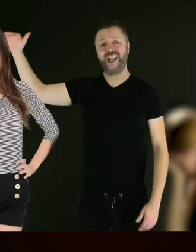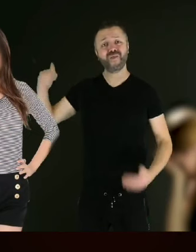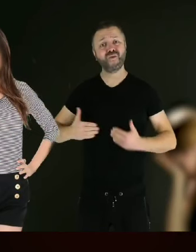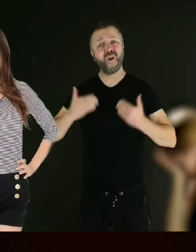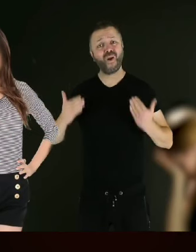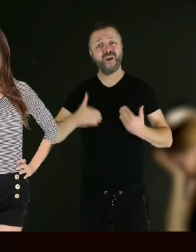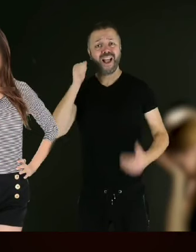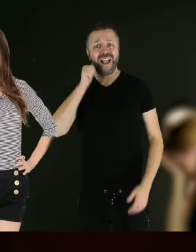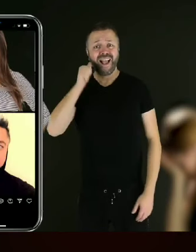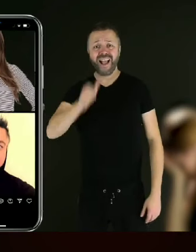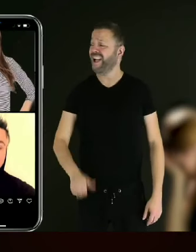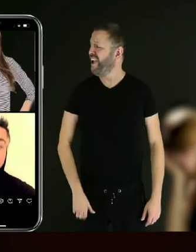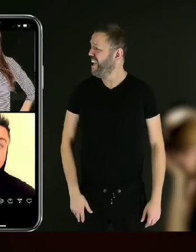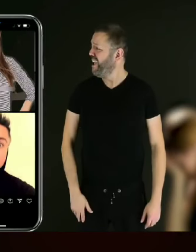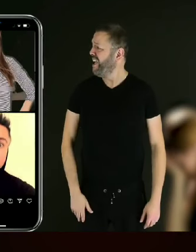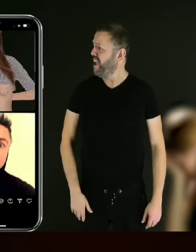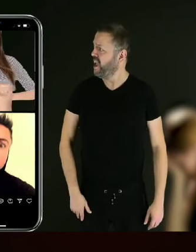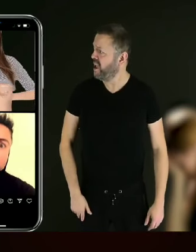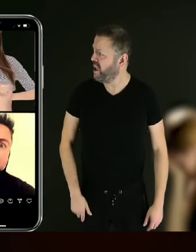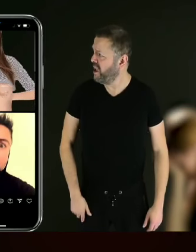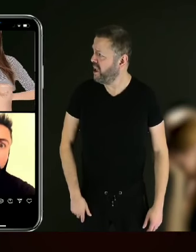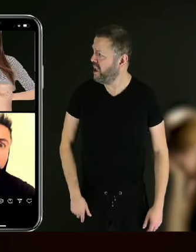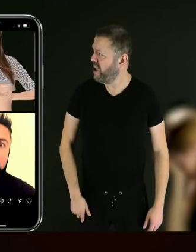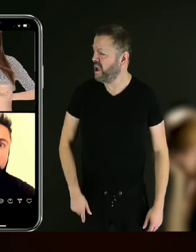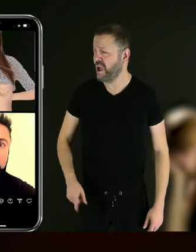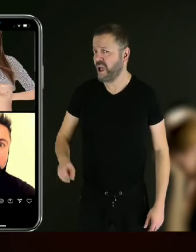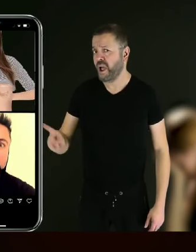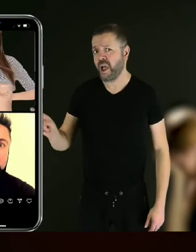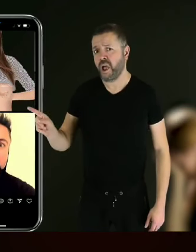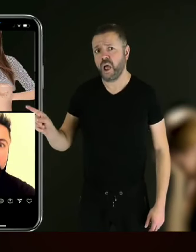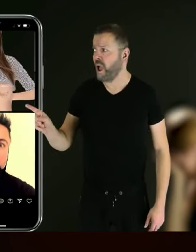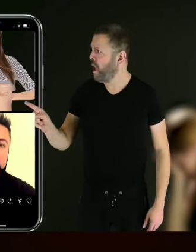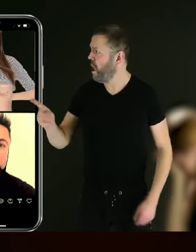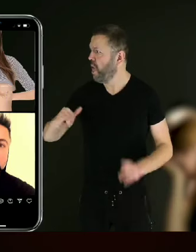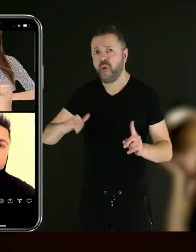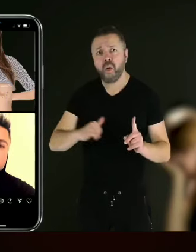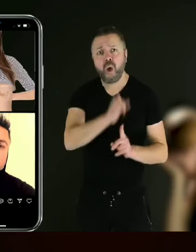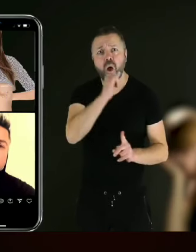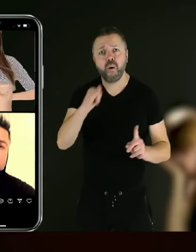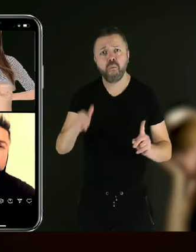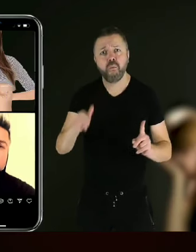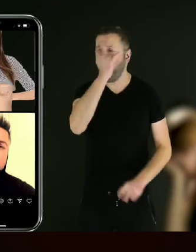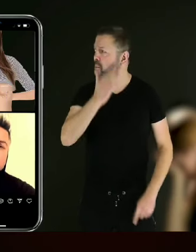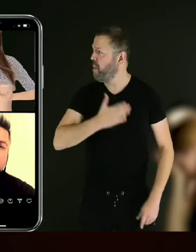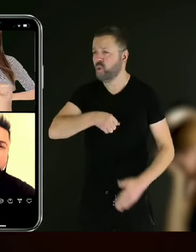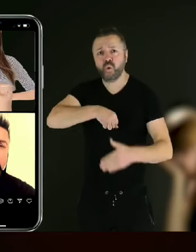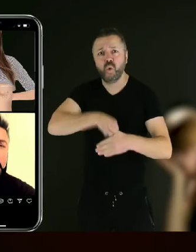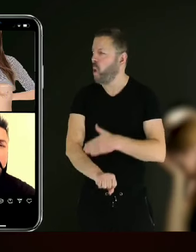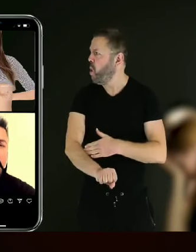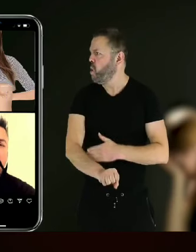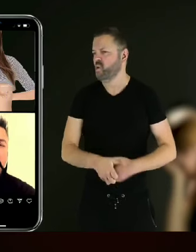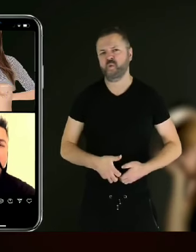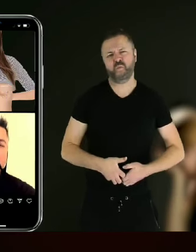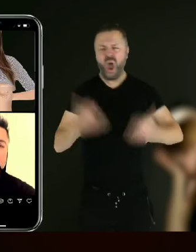Эй, не туда! Что-то твой автопилот хромает. Тогда, слушай, ты будешь моим автобилотом.